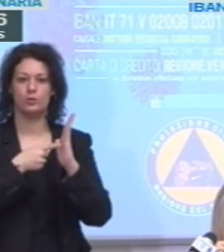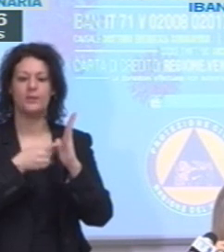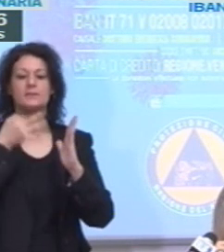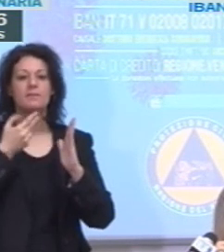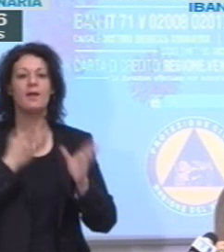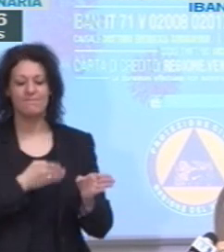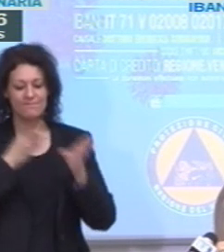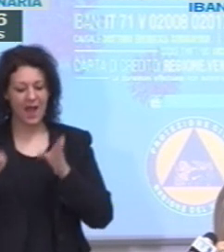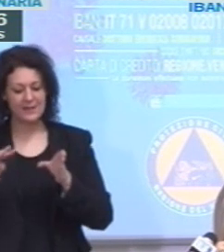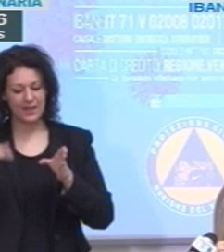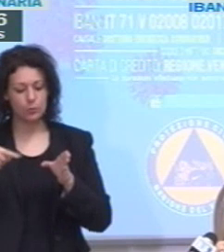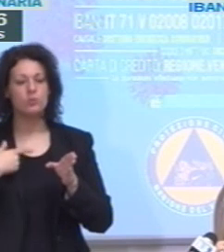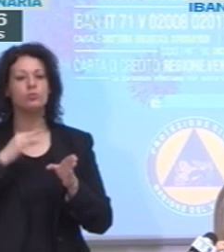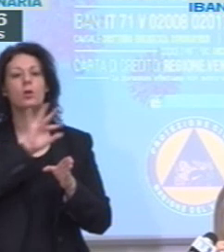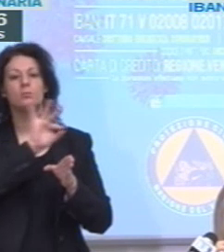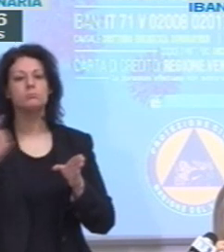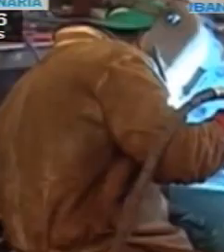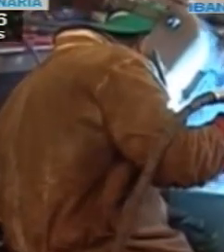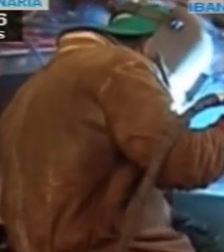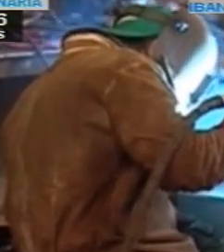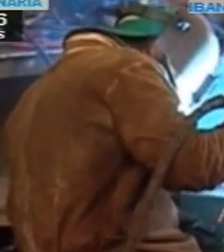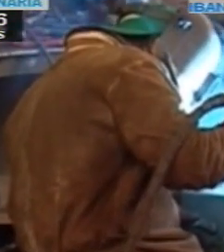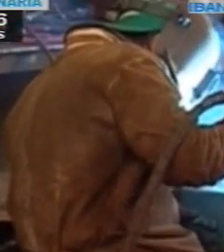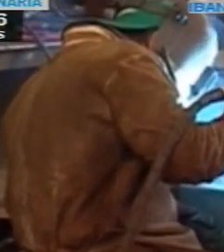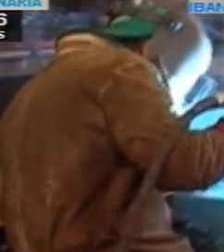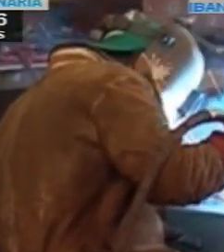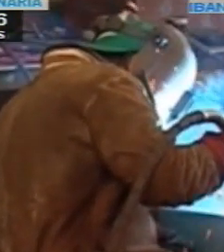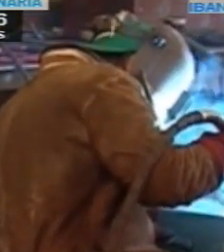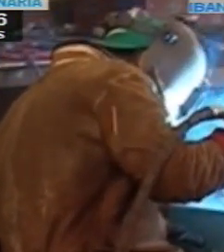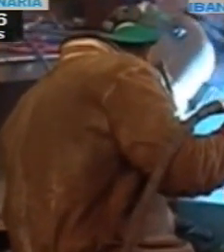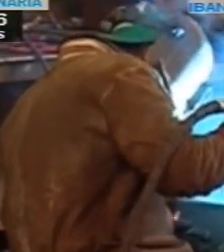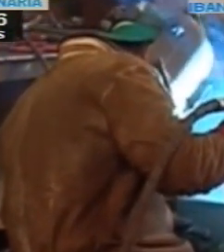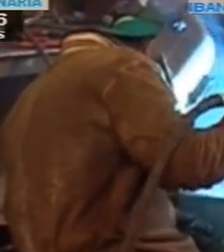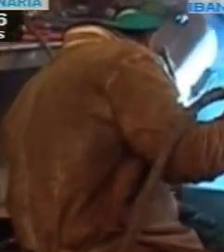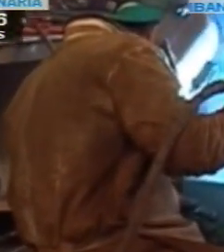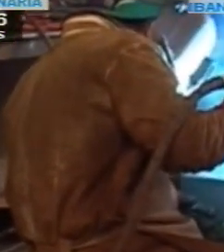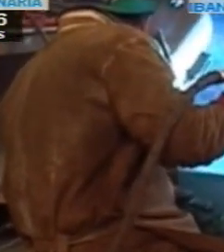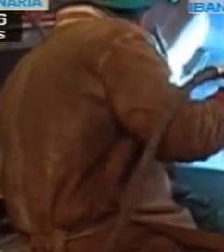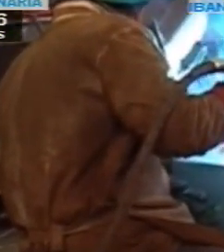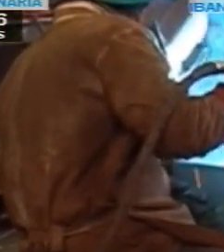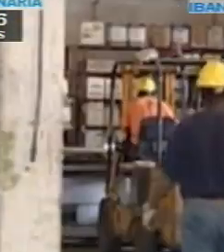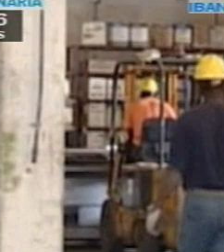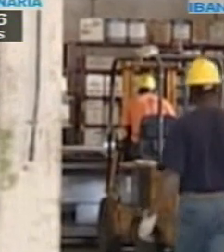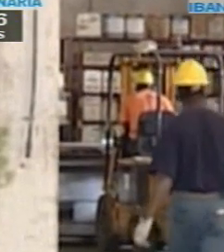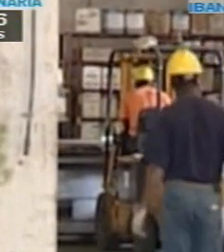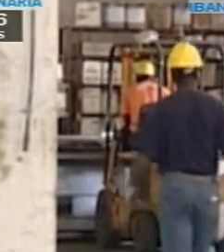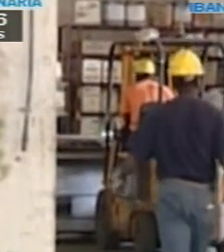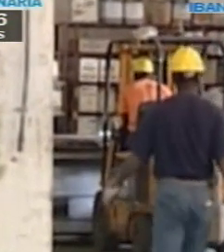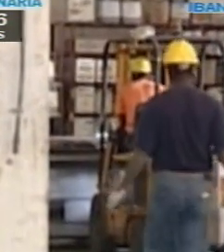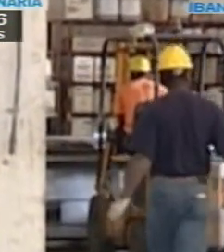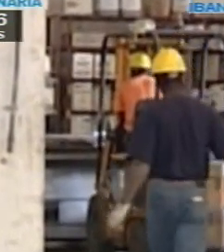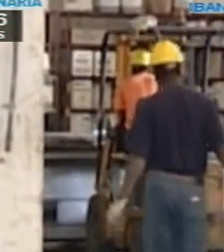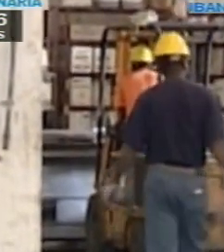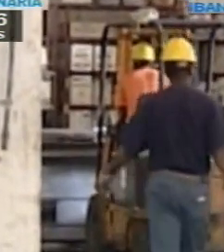testo sacro per la cosiddetta fase 2, con una grande e sostanziale novità: non sarà più obbligatorio, ma facoltativo